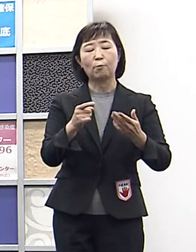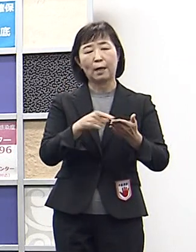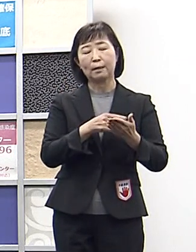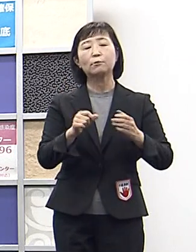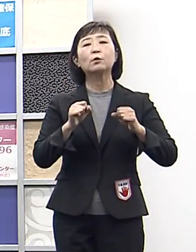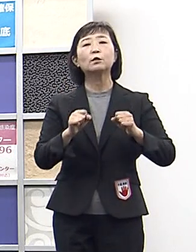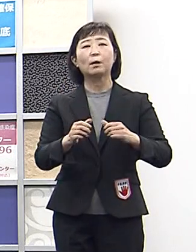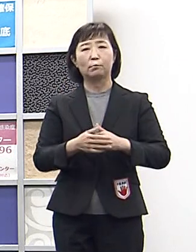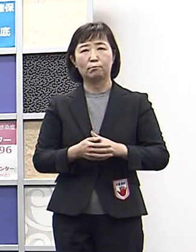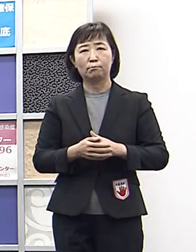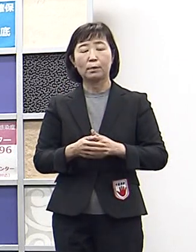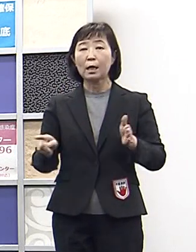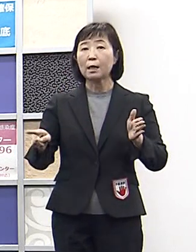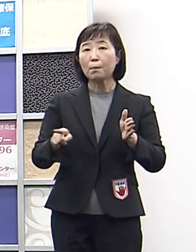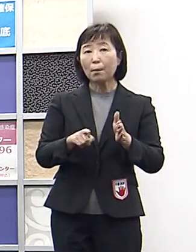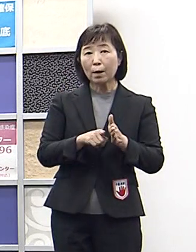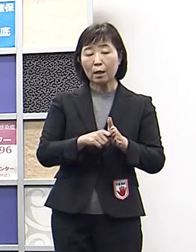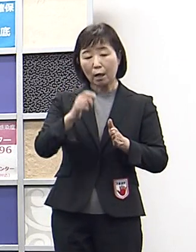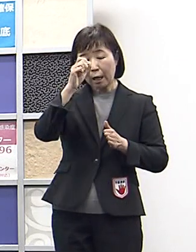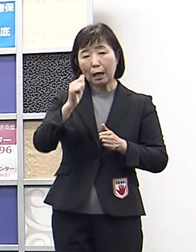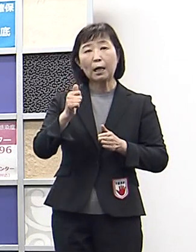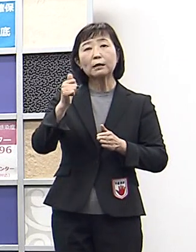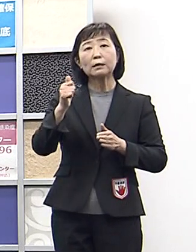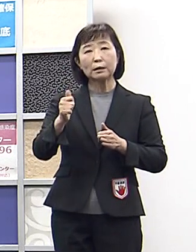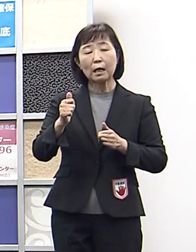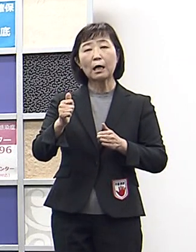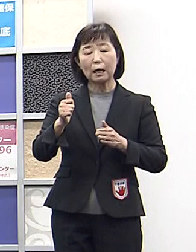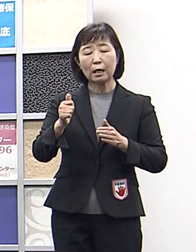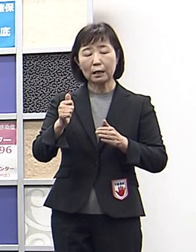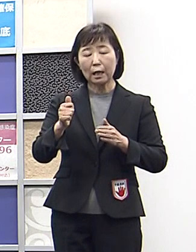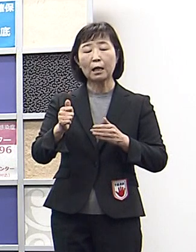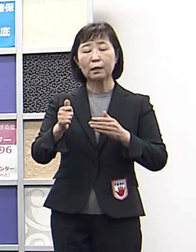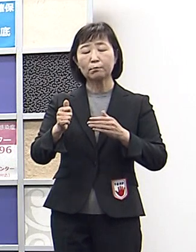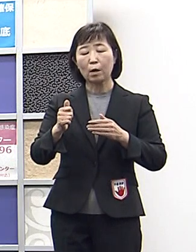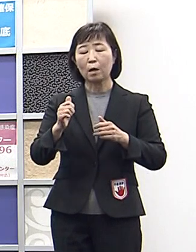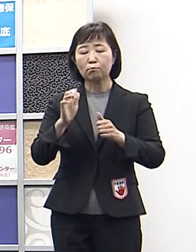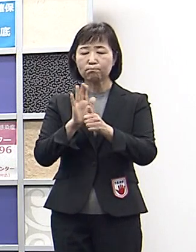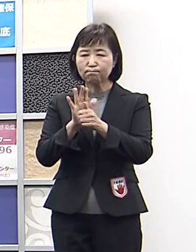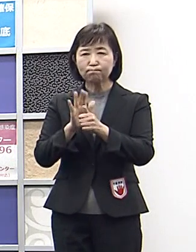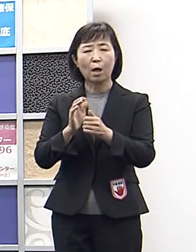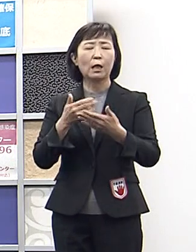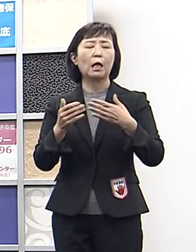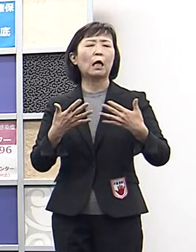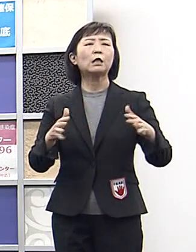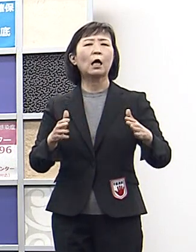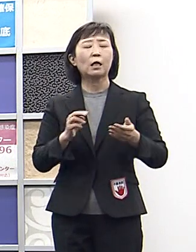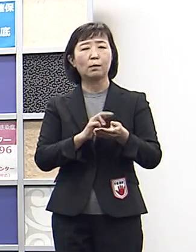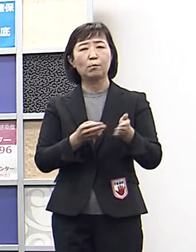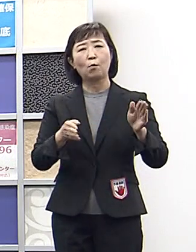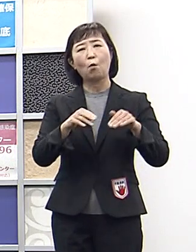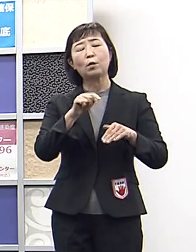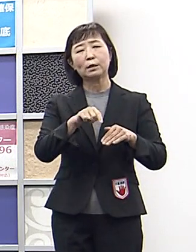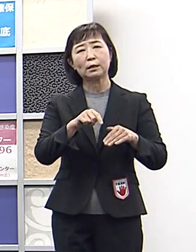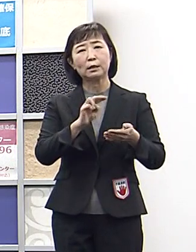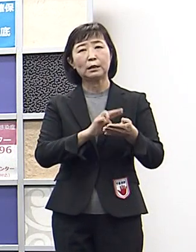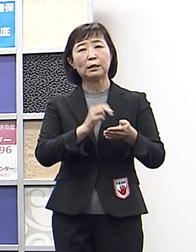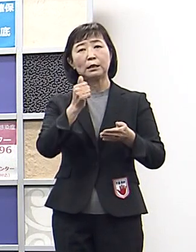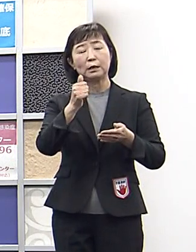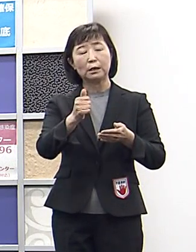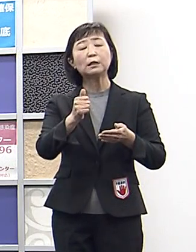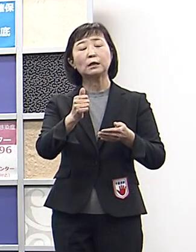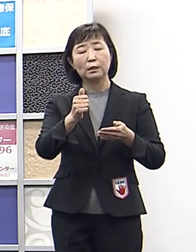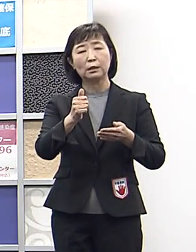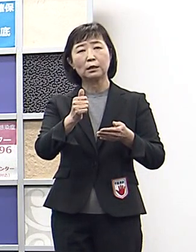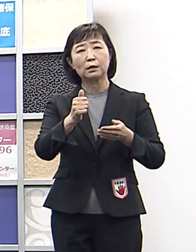ためこれまで患者の診療経験がない病院に対しまして県の感染症専門家医療意思による感染